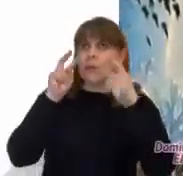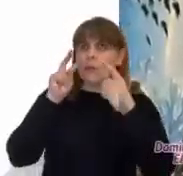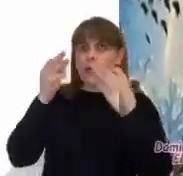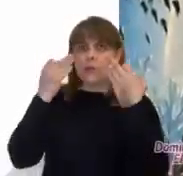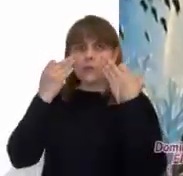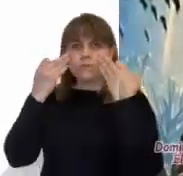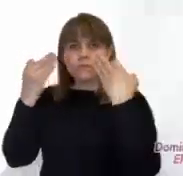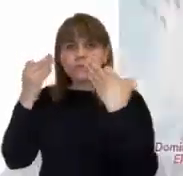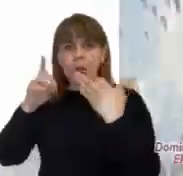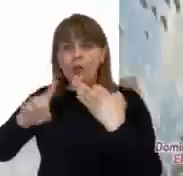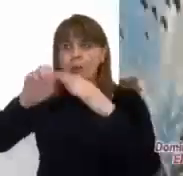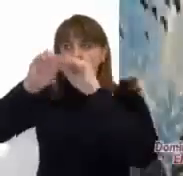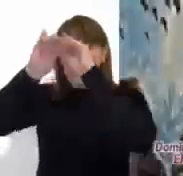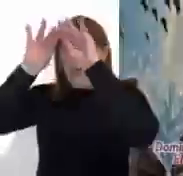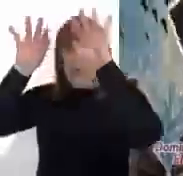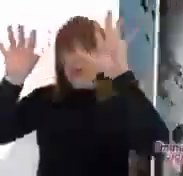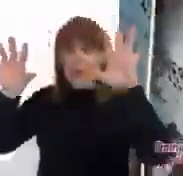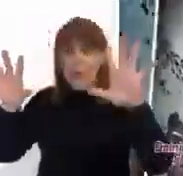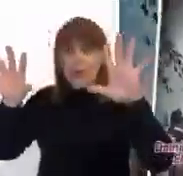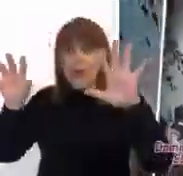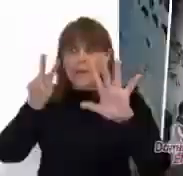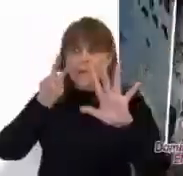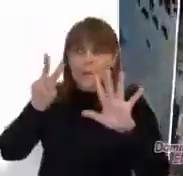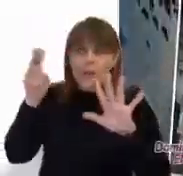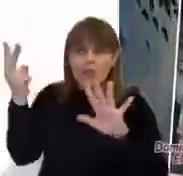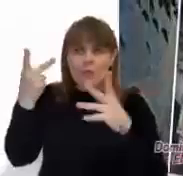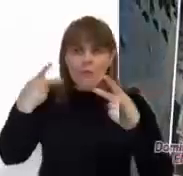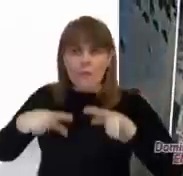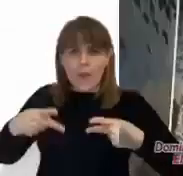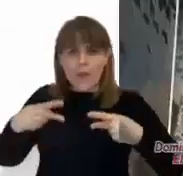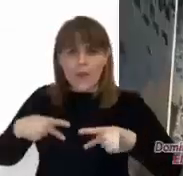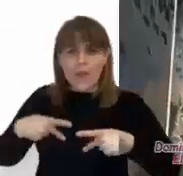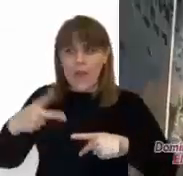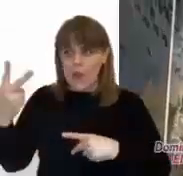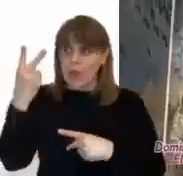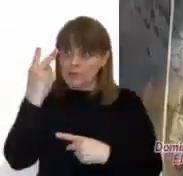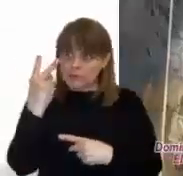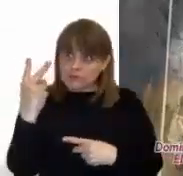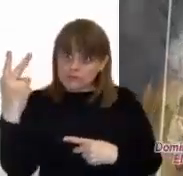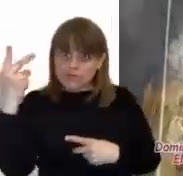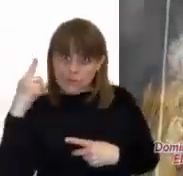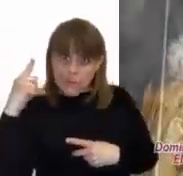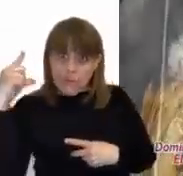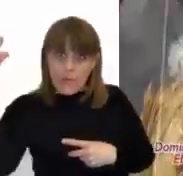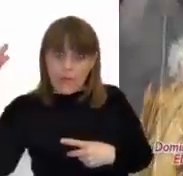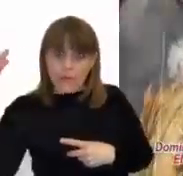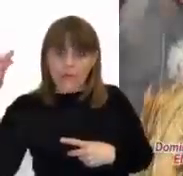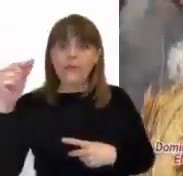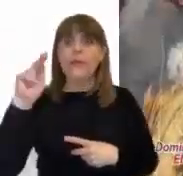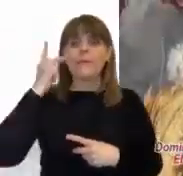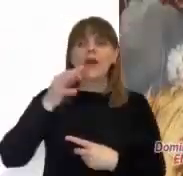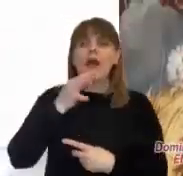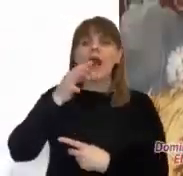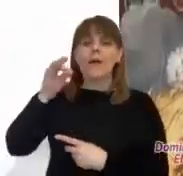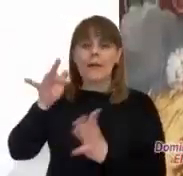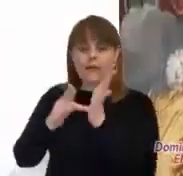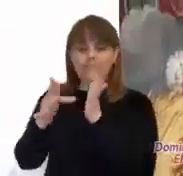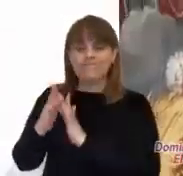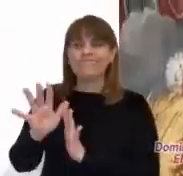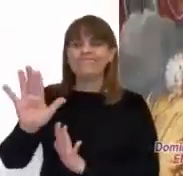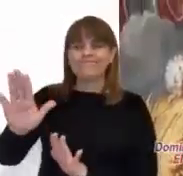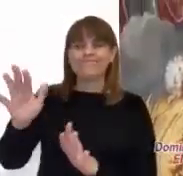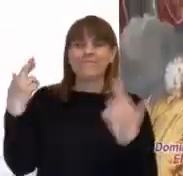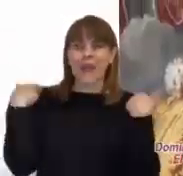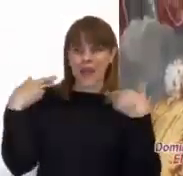con él. Cuando estos se retiraban, Pedro le dijo a Jesús, «Maestro, sería bueno que nos quedáramos aquí y